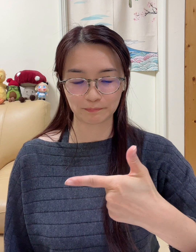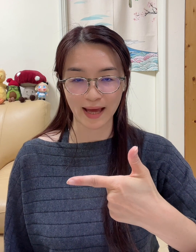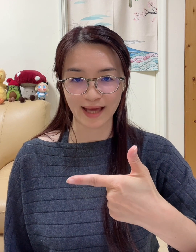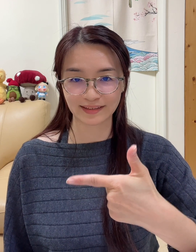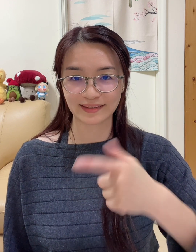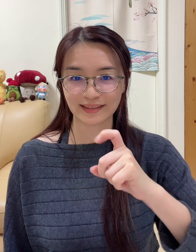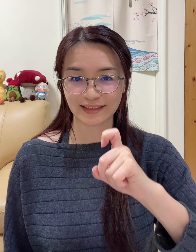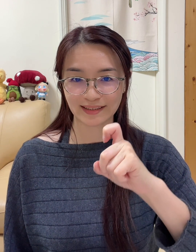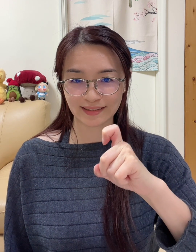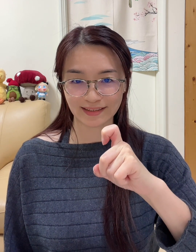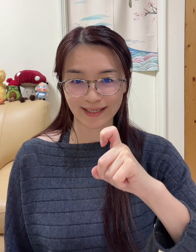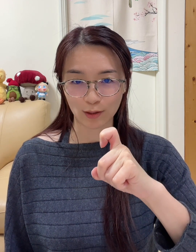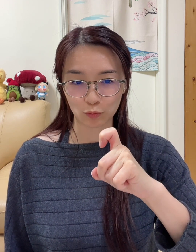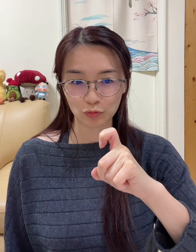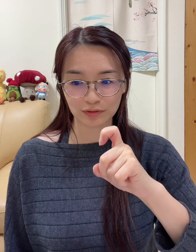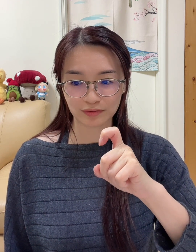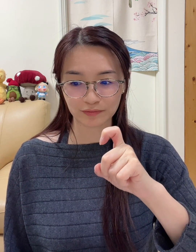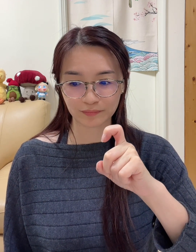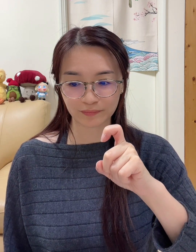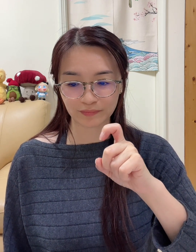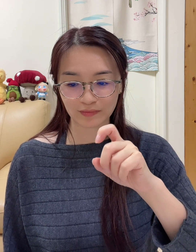8 9